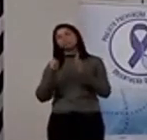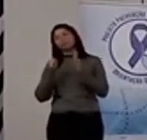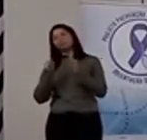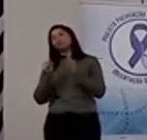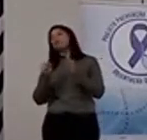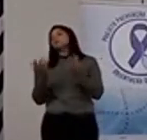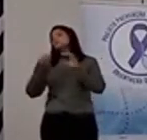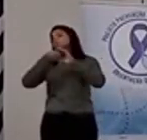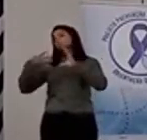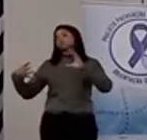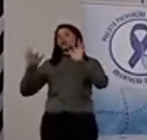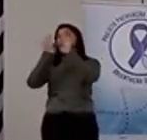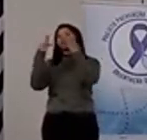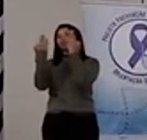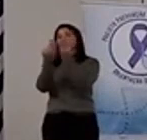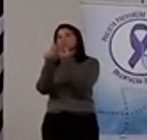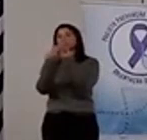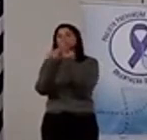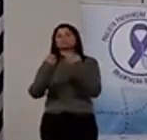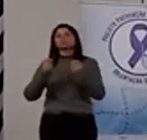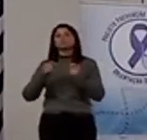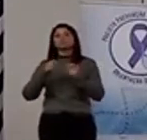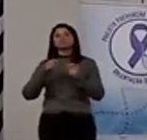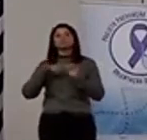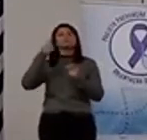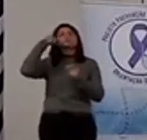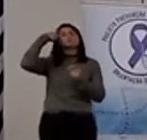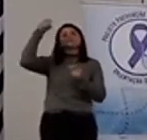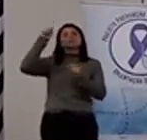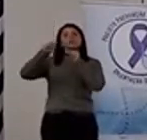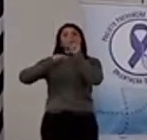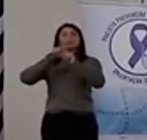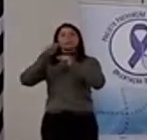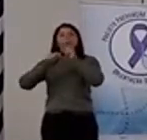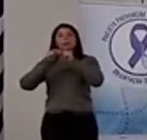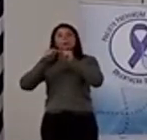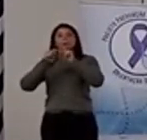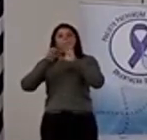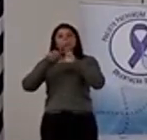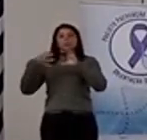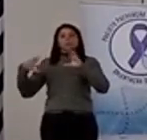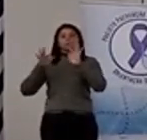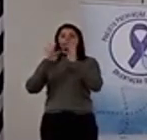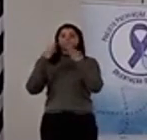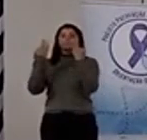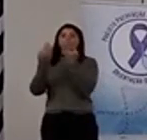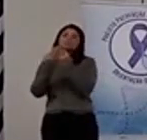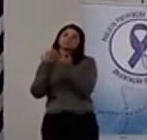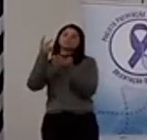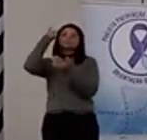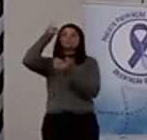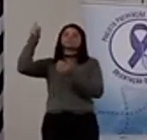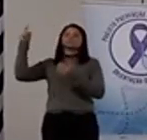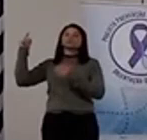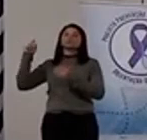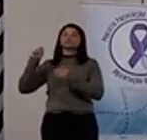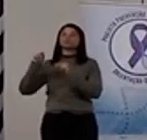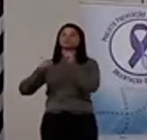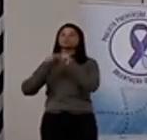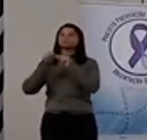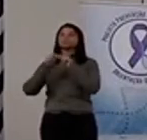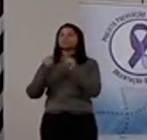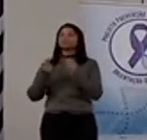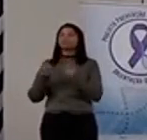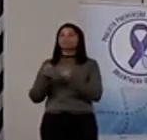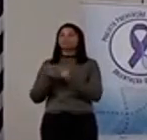família. Para você ter uma ideia, a polidactilia, que é ter o dedo a mais, é comum em algumas famílias, é até um traço familiar.